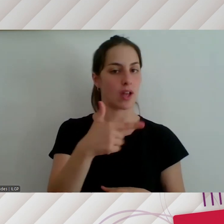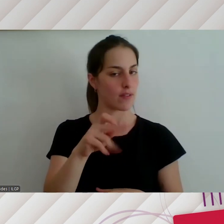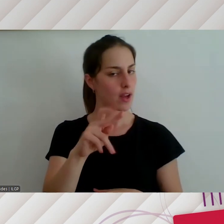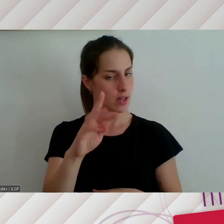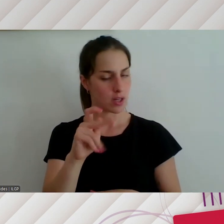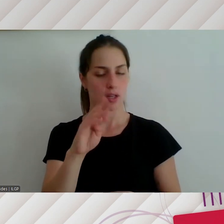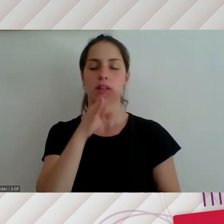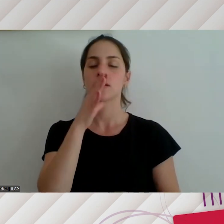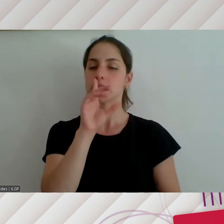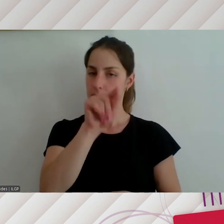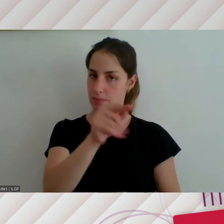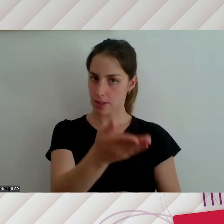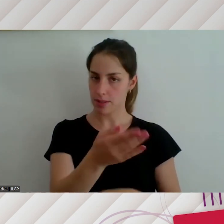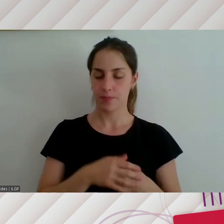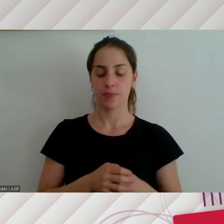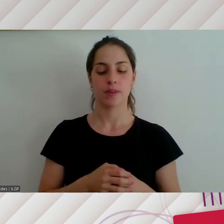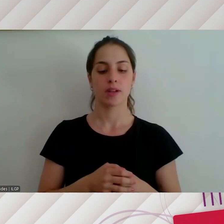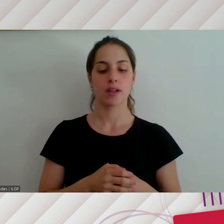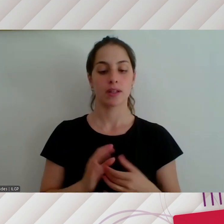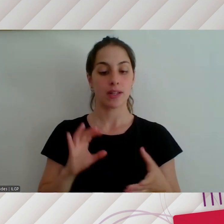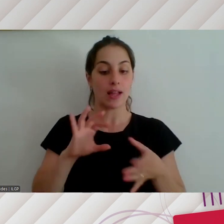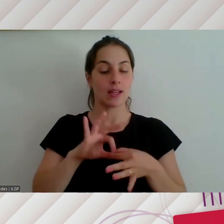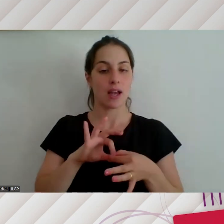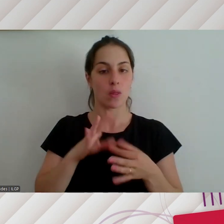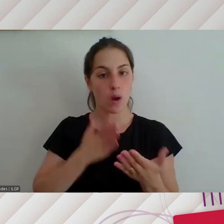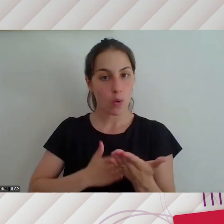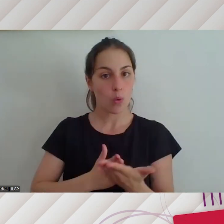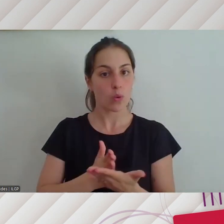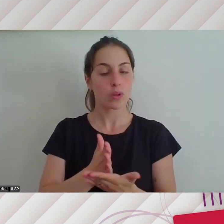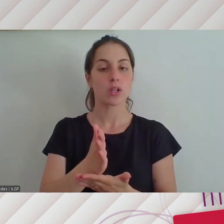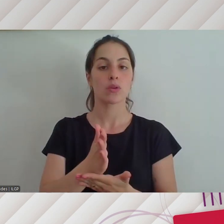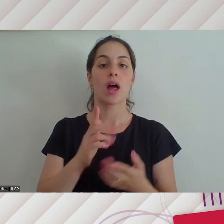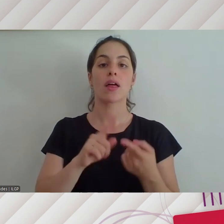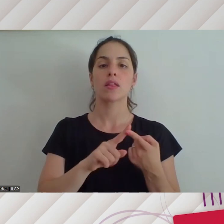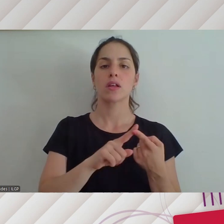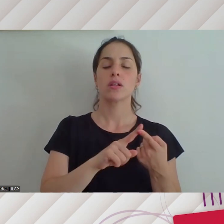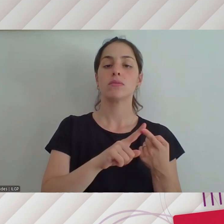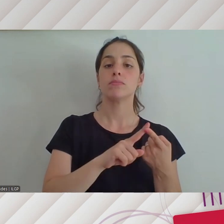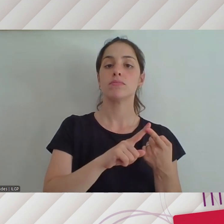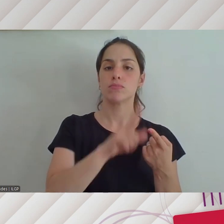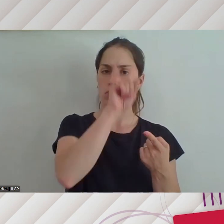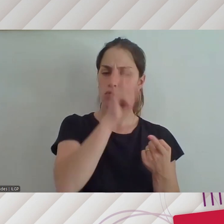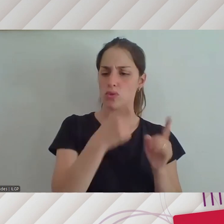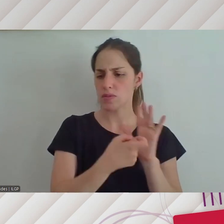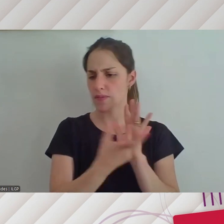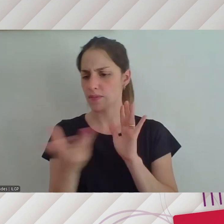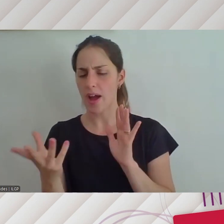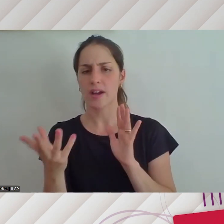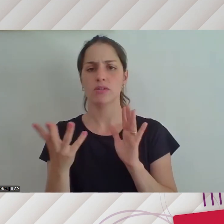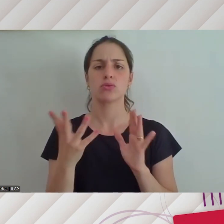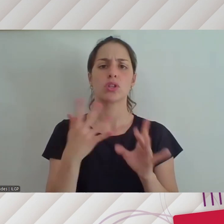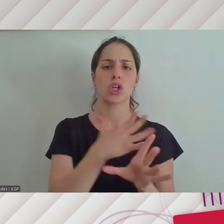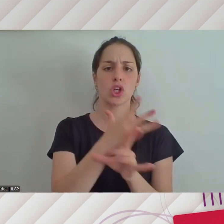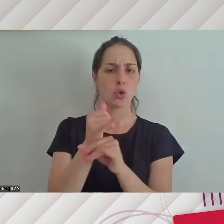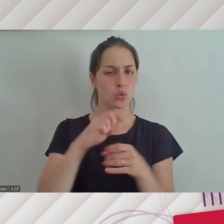sempre encontrei, quer com o saudoso professor Ferrugem da Silva, quer com o professor Correia de Campos e com muitos outros dirigentes